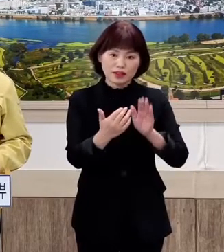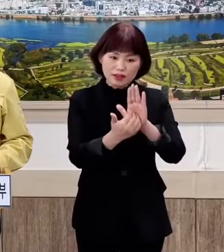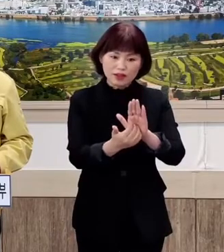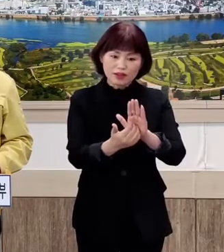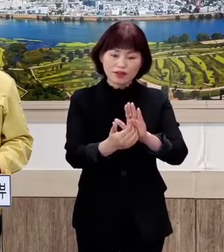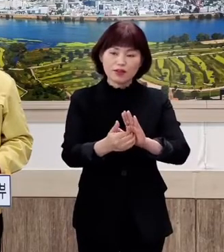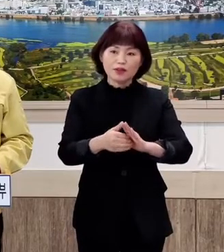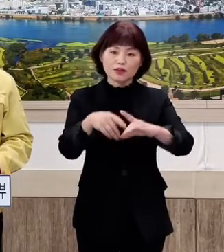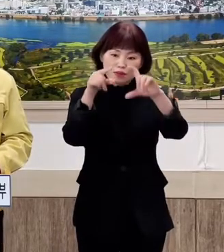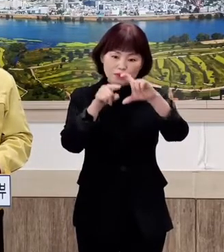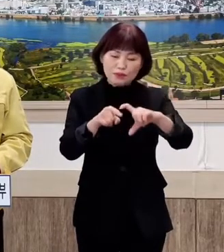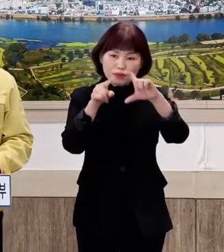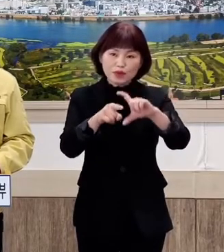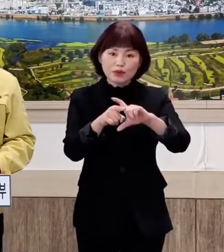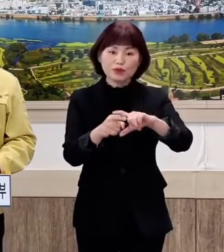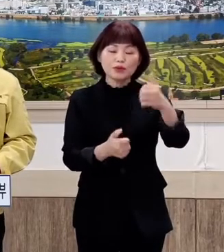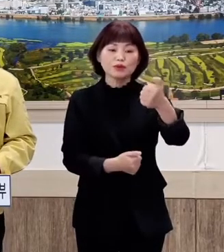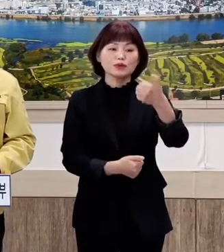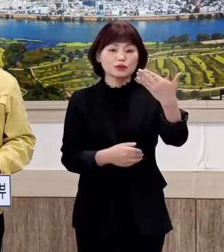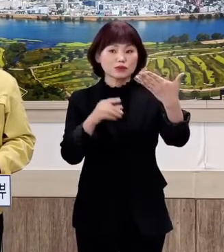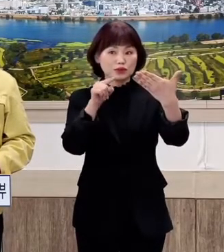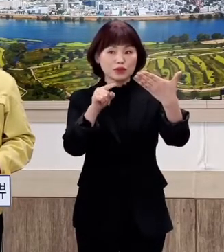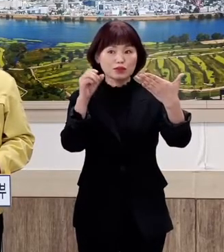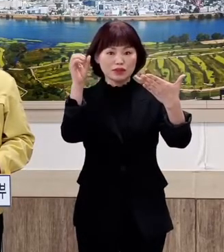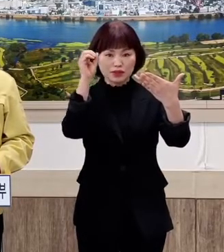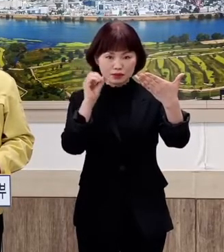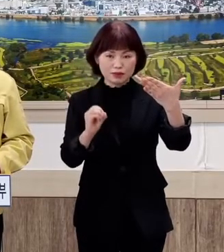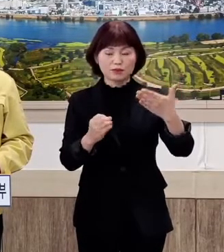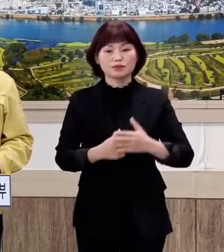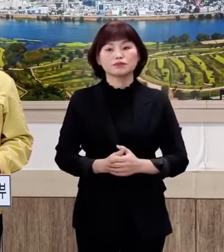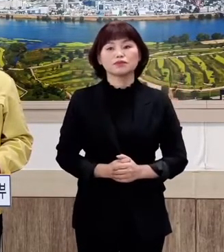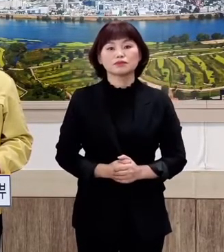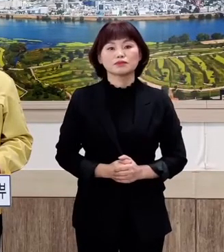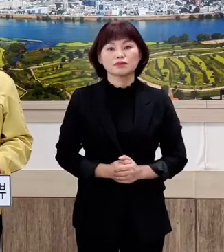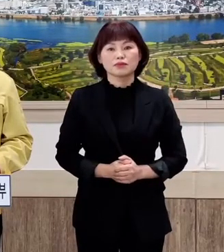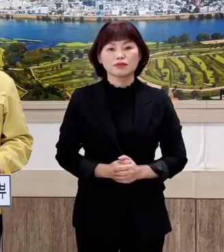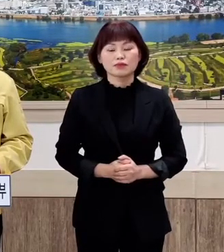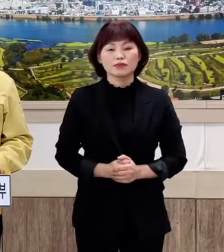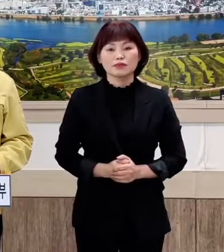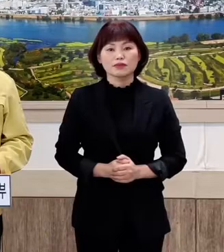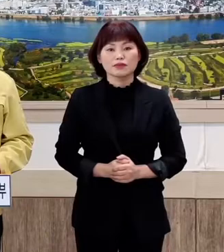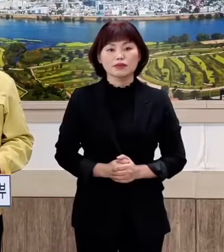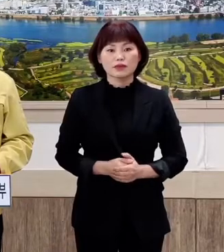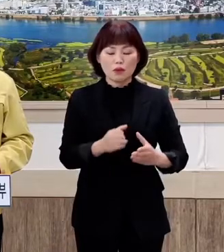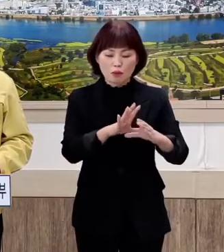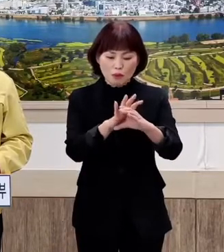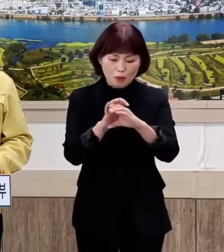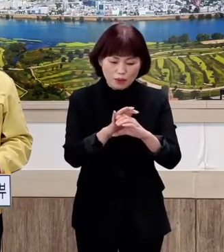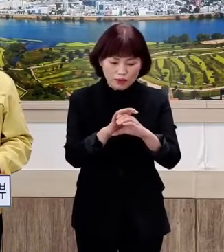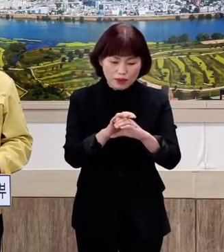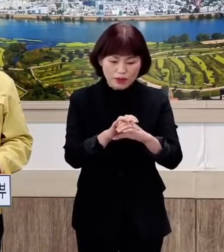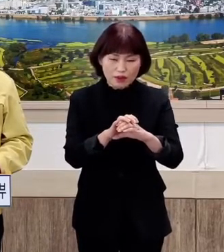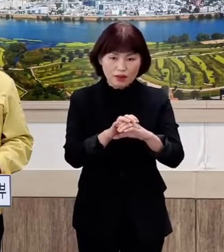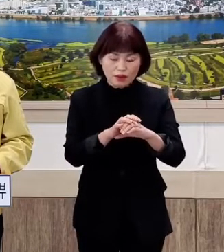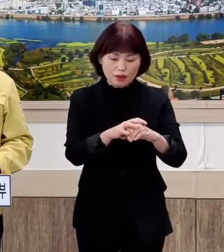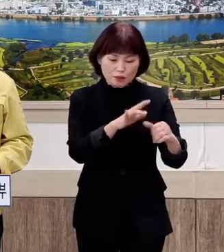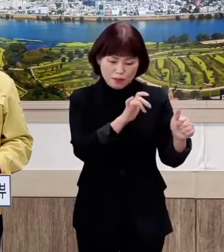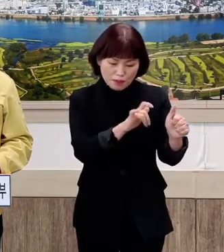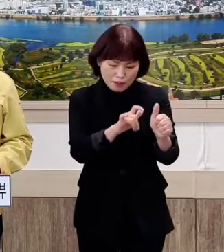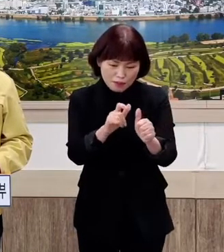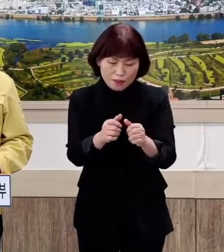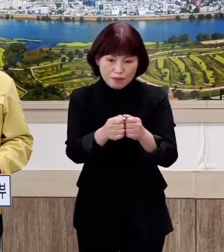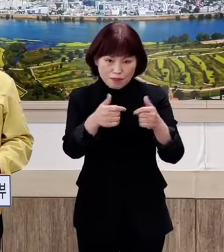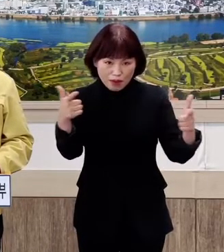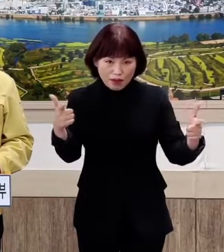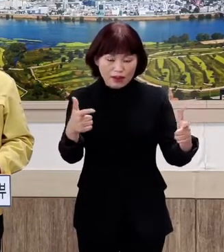59.2%입니다. 코로나19 오미크론 변이 확산세가 확대되며 26일부터